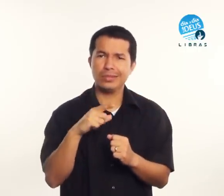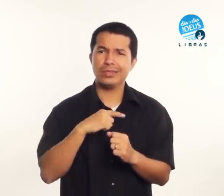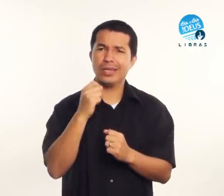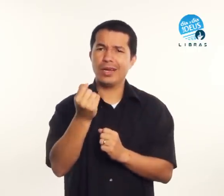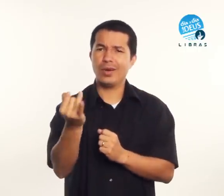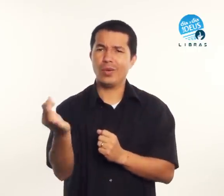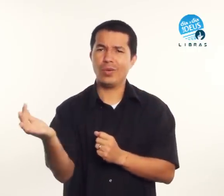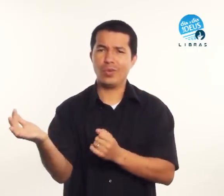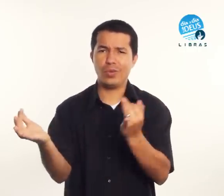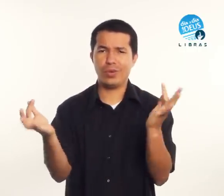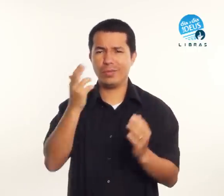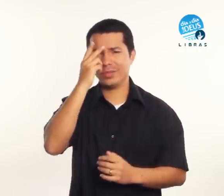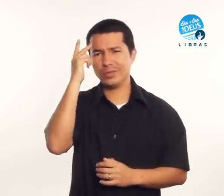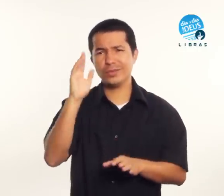são desvalores,